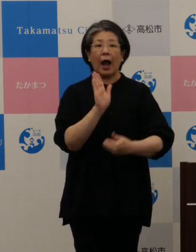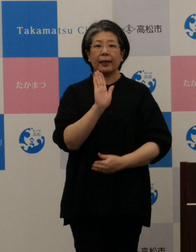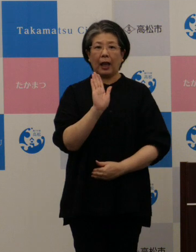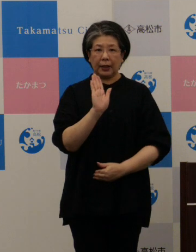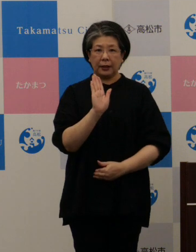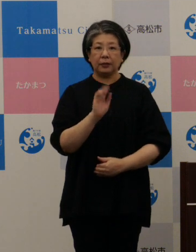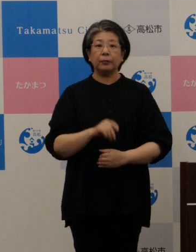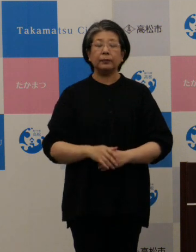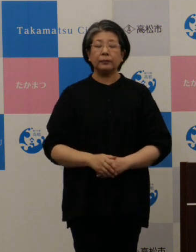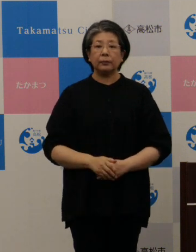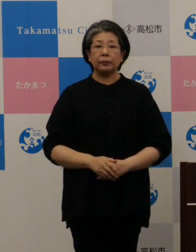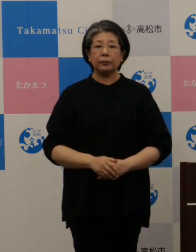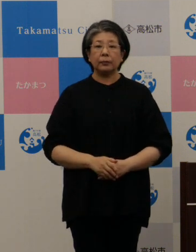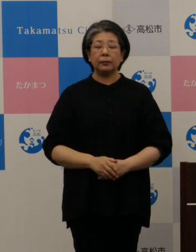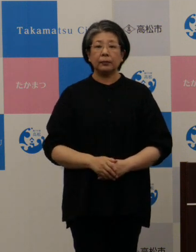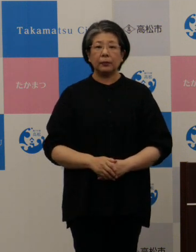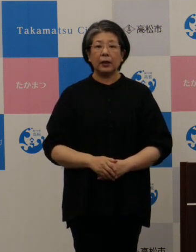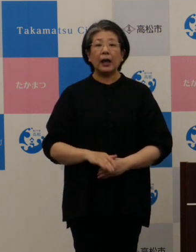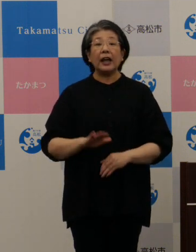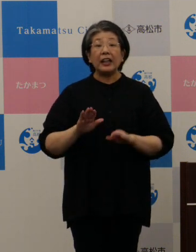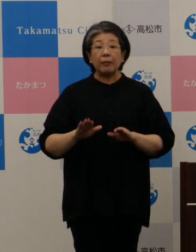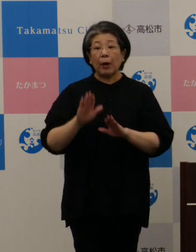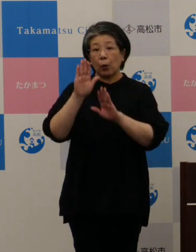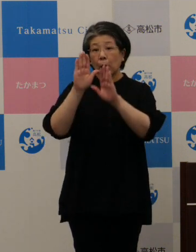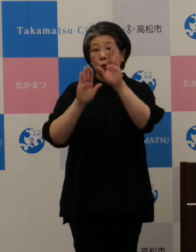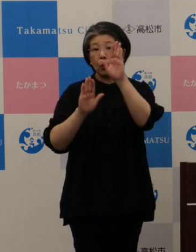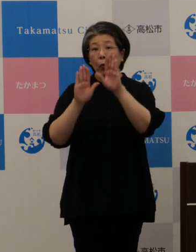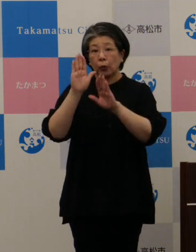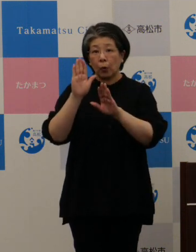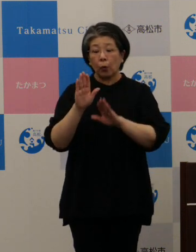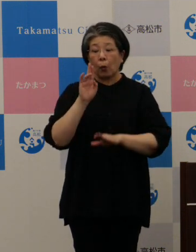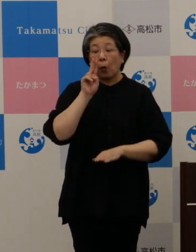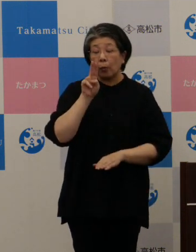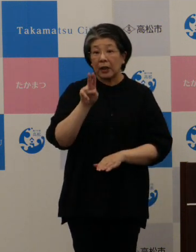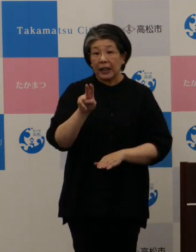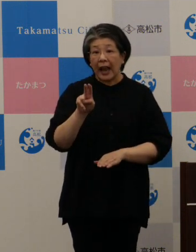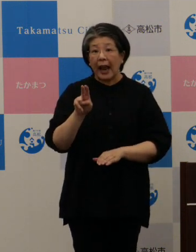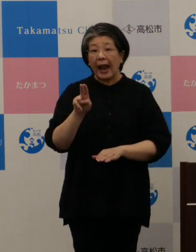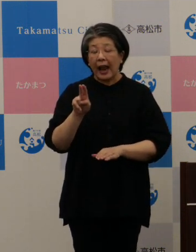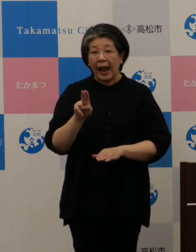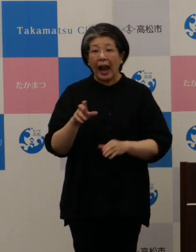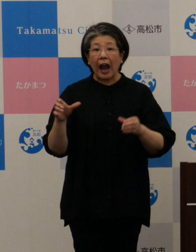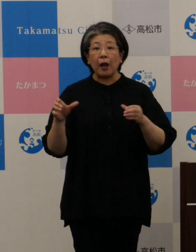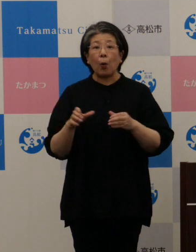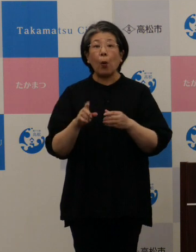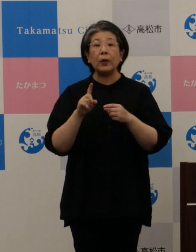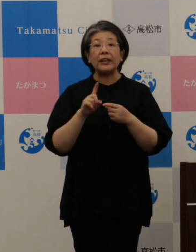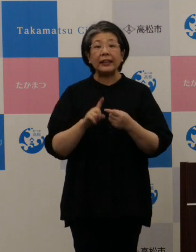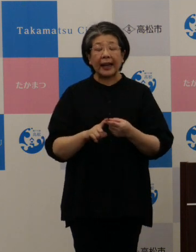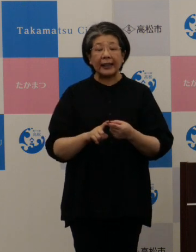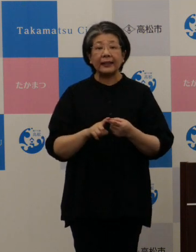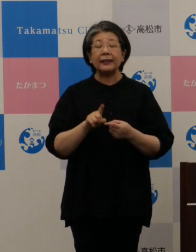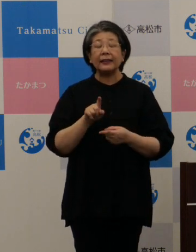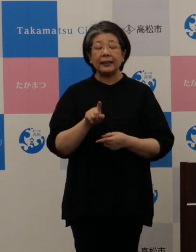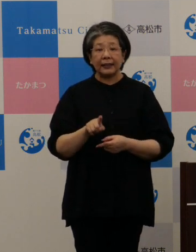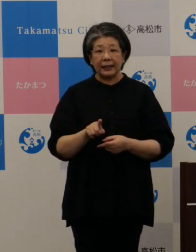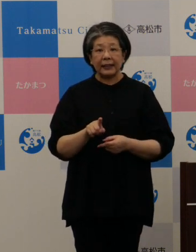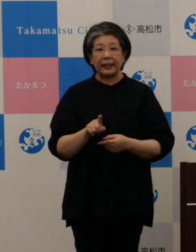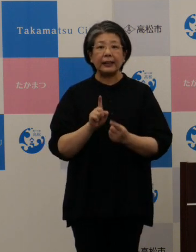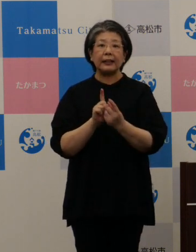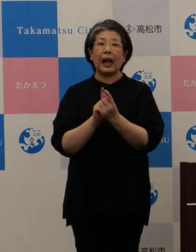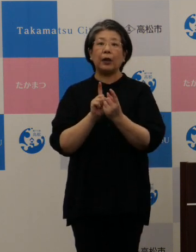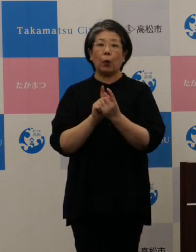ませんけれども、まあ、そのような状況でできるだけ合理的な形で進めさせていただきたいということ